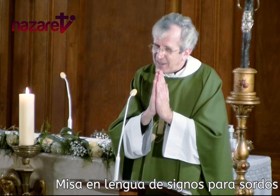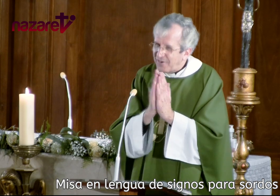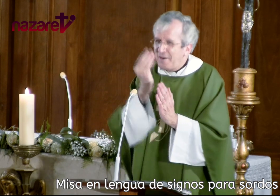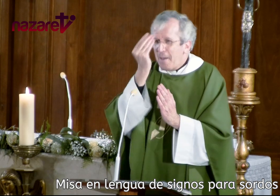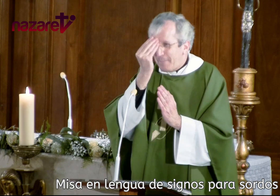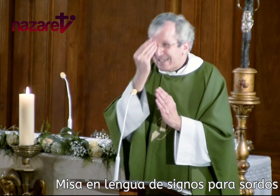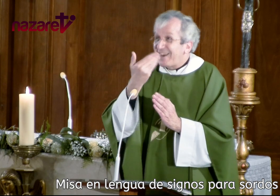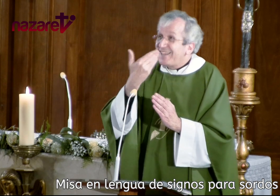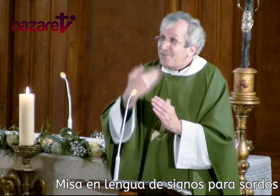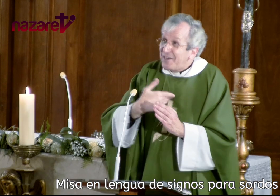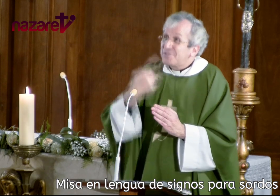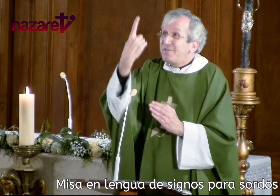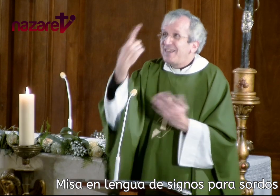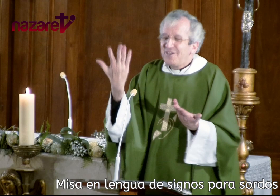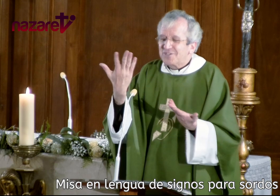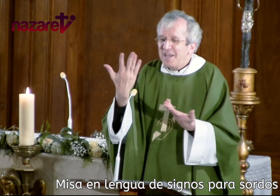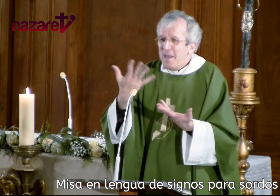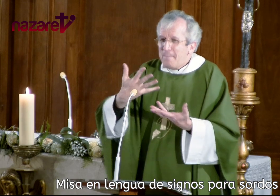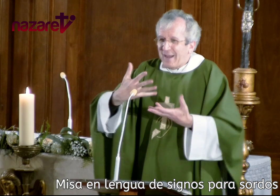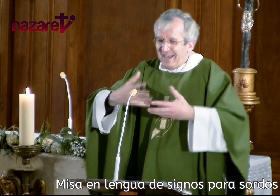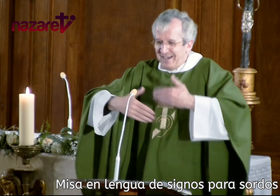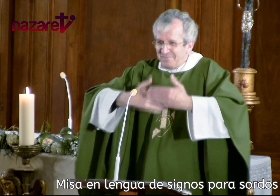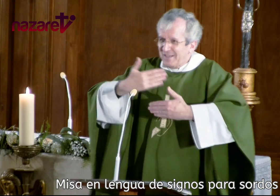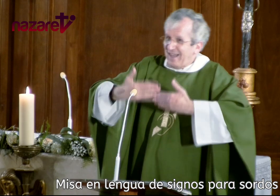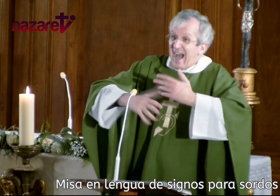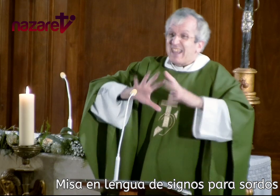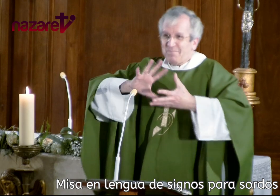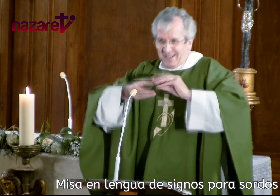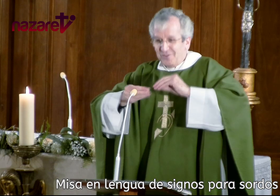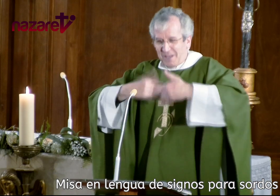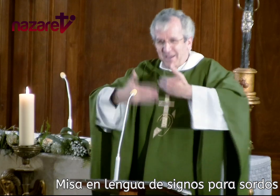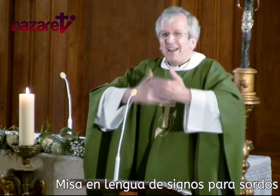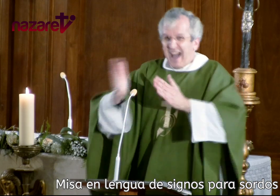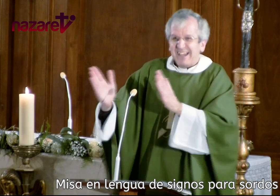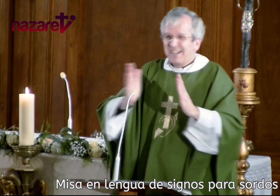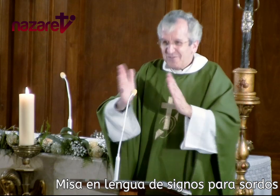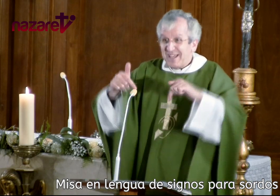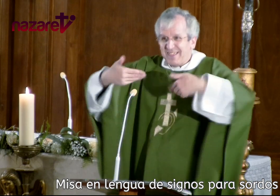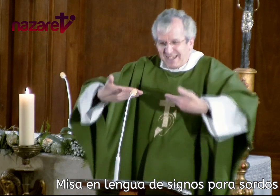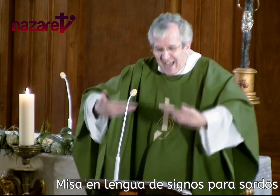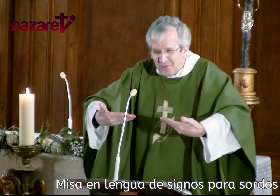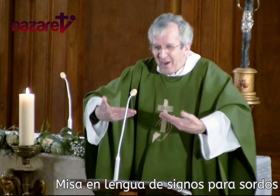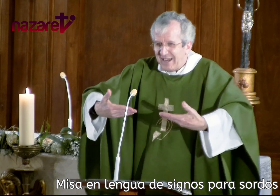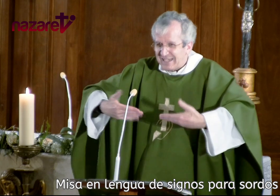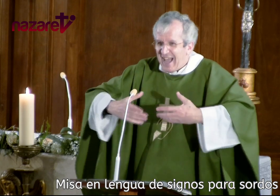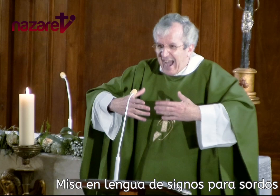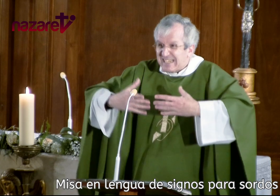pensar qué es lo que nos pide dios para ir adaptándonos también a las circunstancias actuales a ese